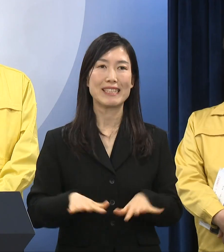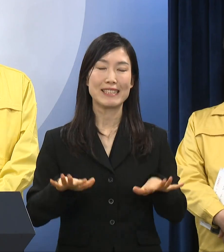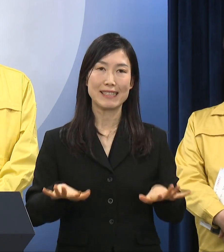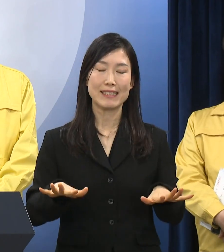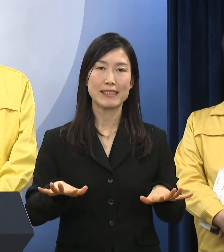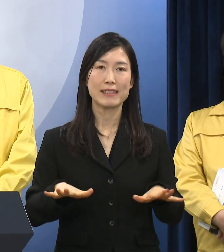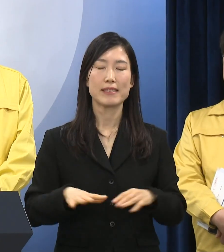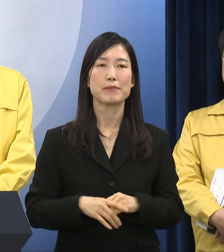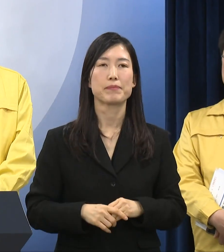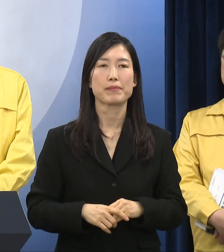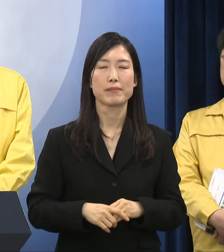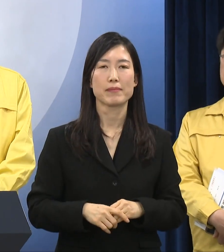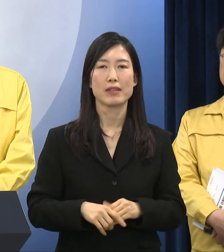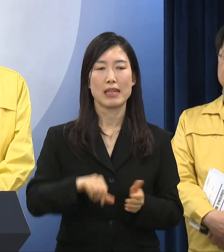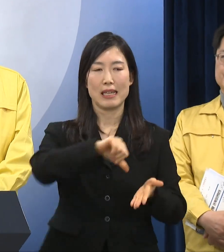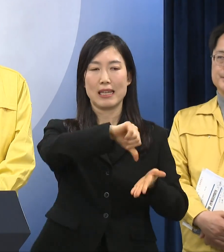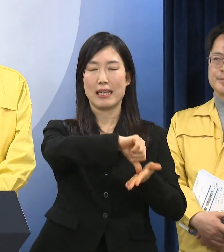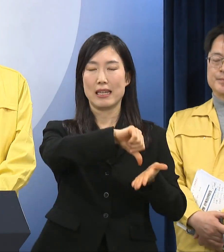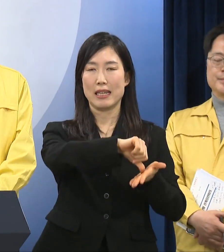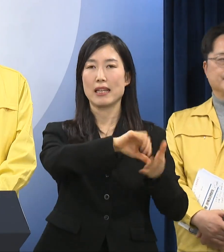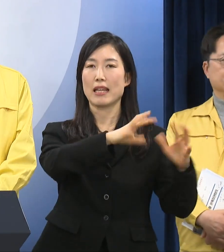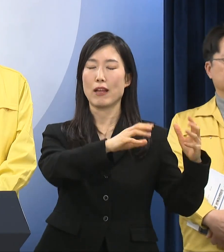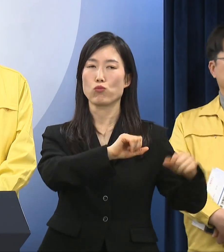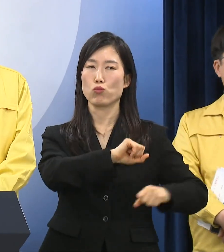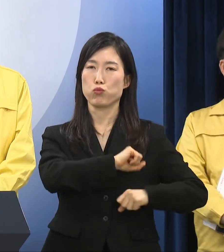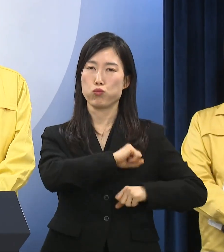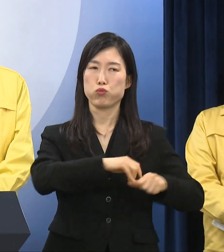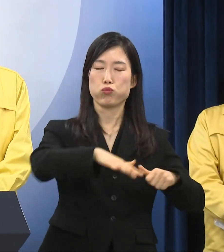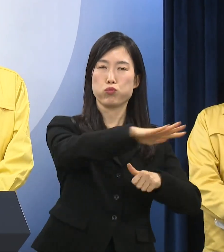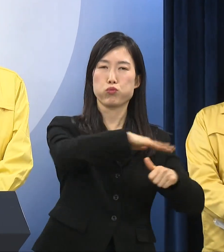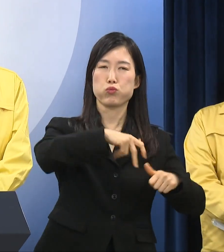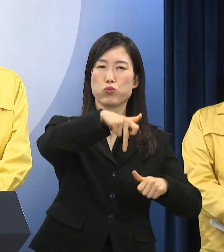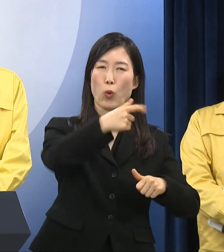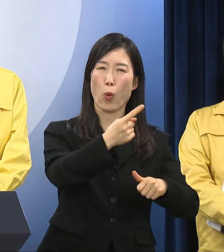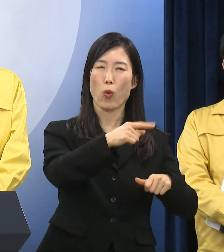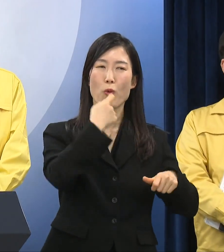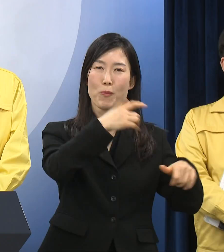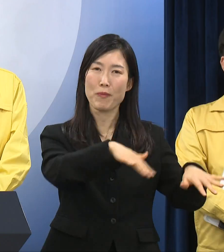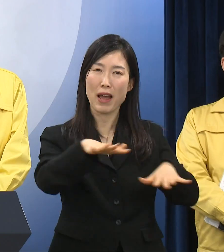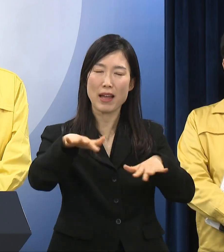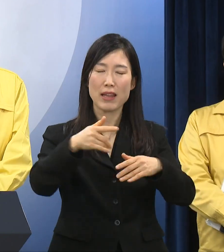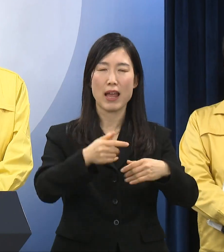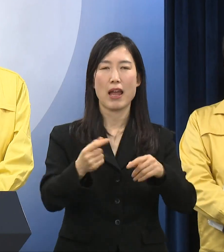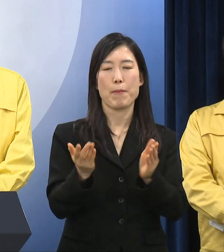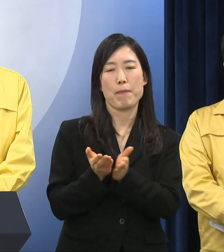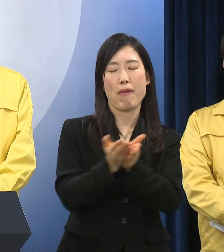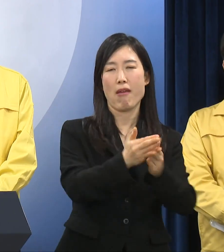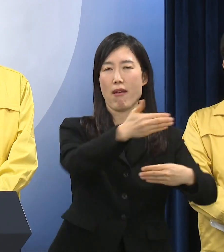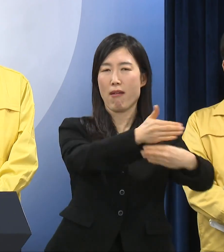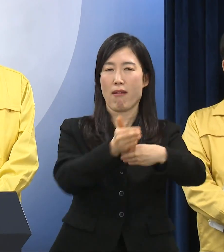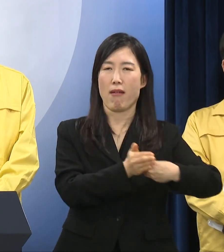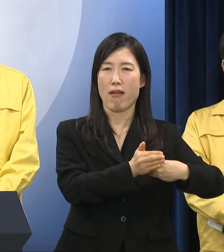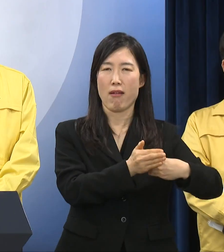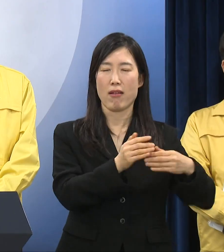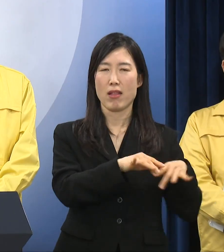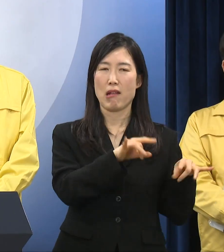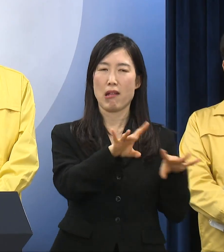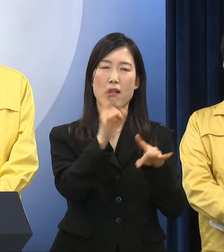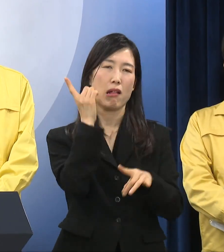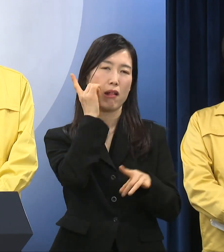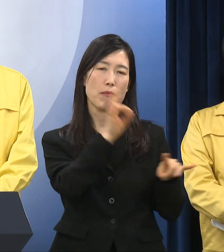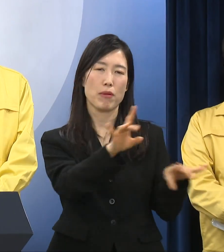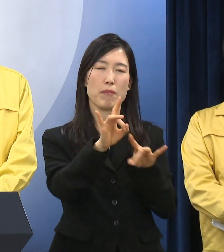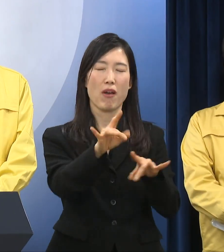현재 이란 군 측에서 호르무즈 해협을 봉쇄했다는 무전을 선사들에게 보내고 있는